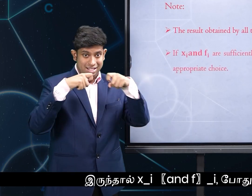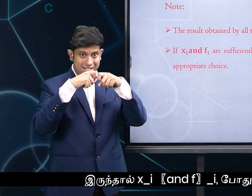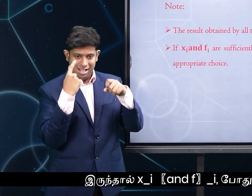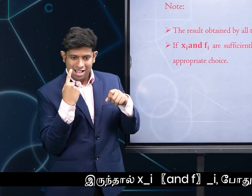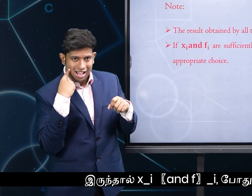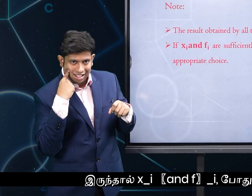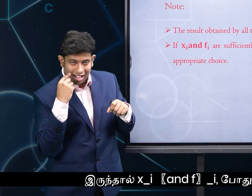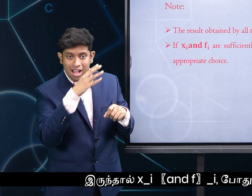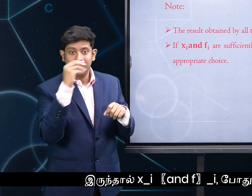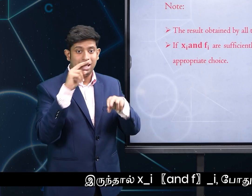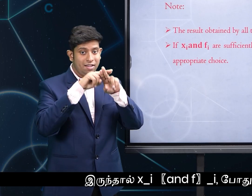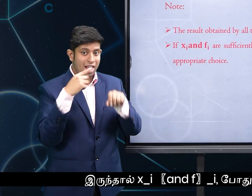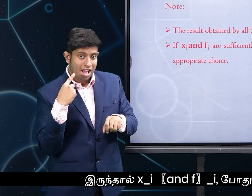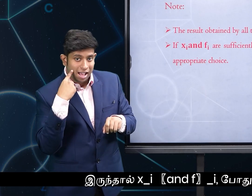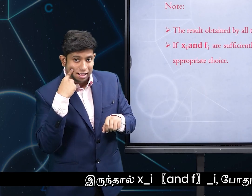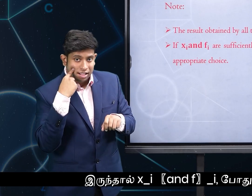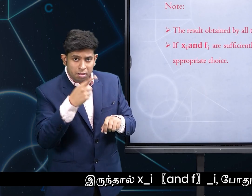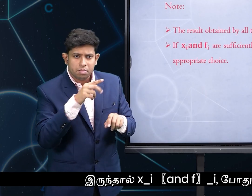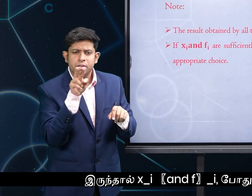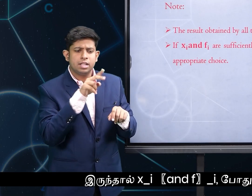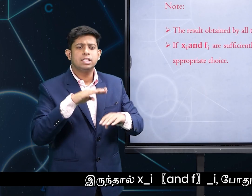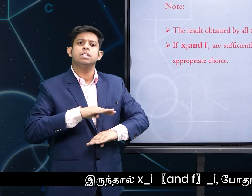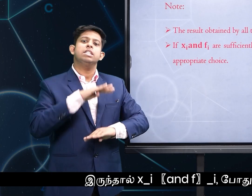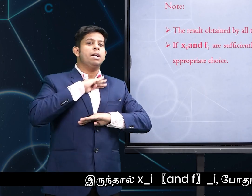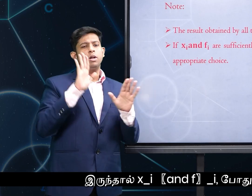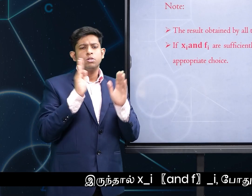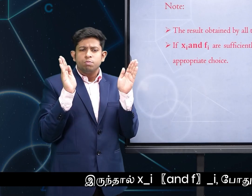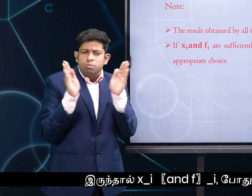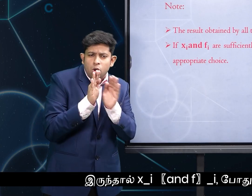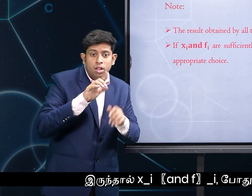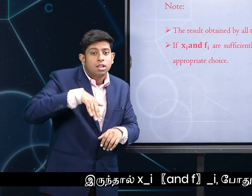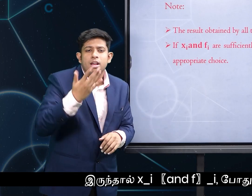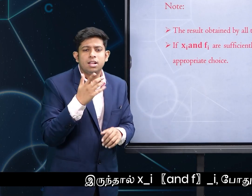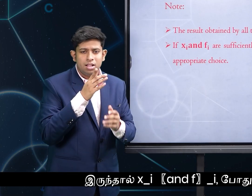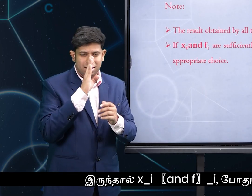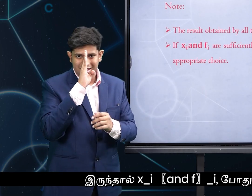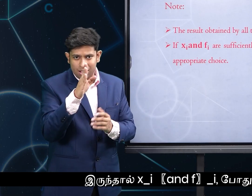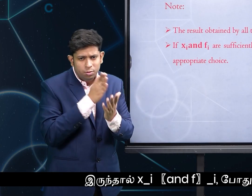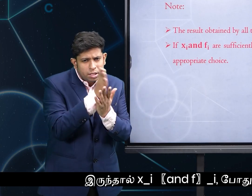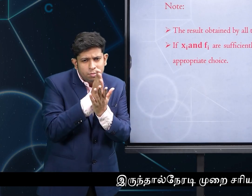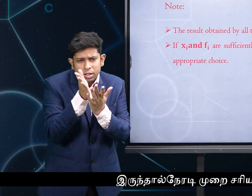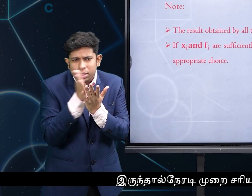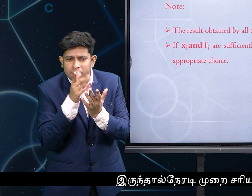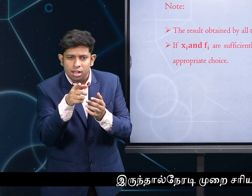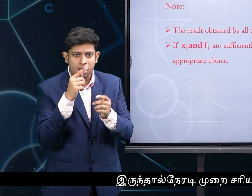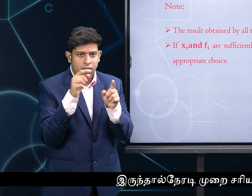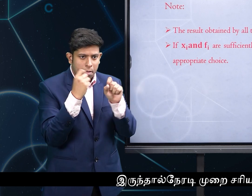இருந்தால் எக்ஸ் கீழ் இலக்க ஐ மற்றும் எஃப் கீழ் இலக்க ஐ போதுமான அளவு சிறியதாக இருந்தால் நேரடி